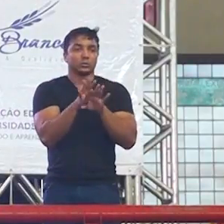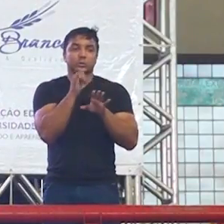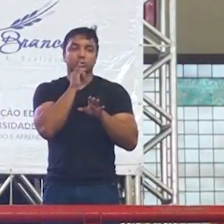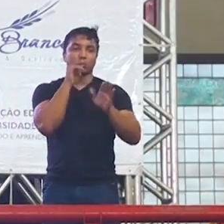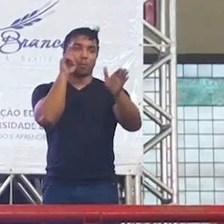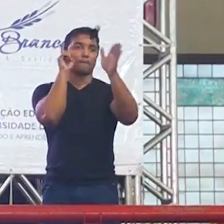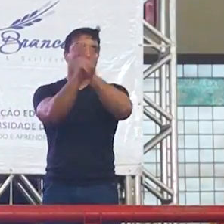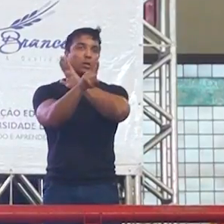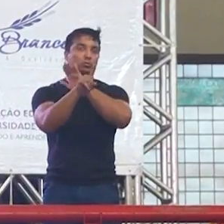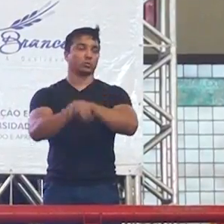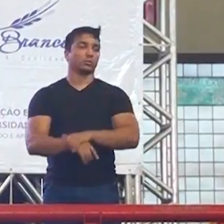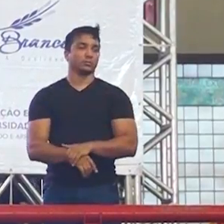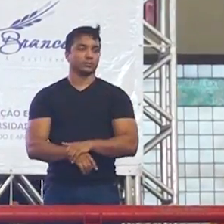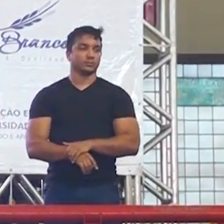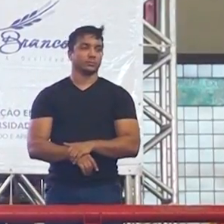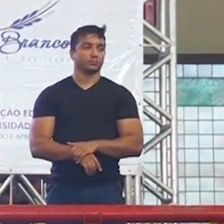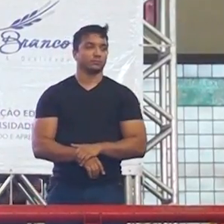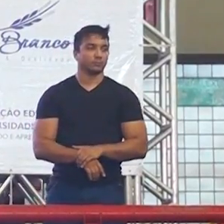coisa.